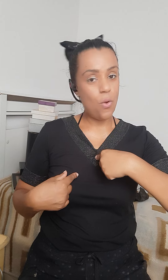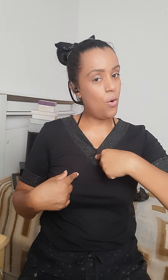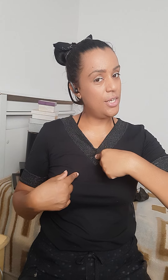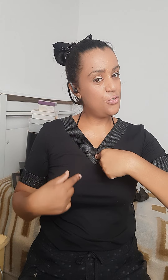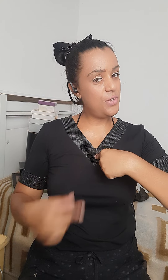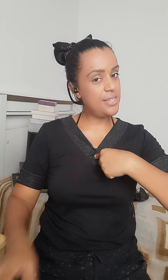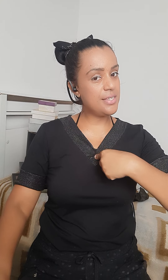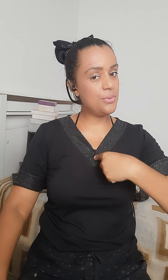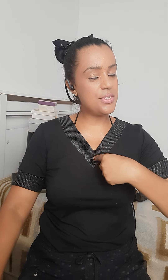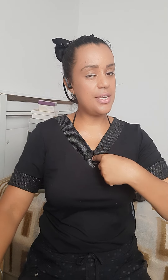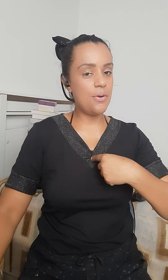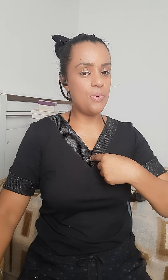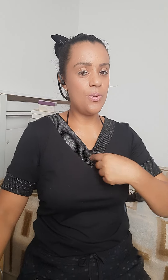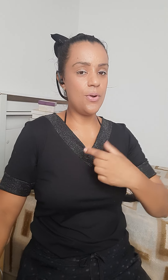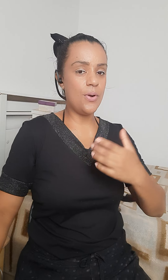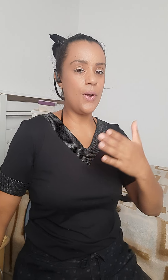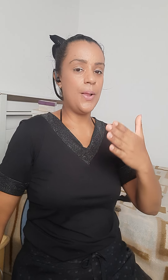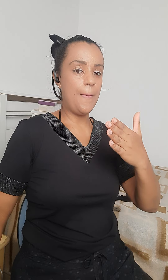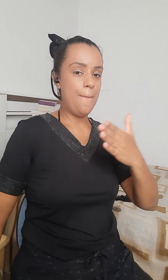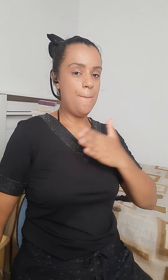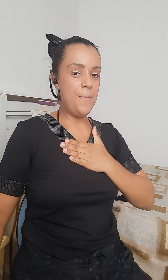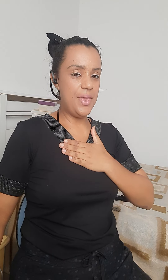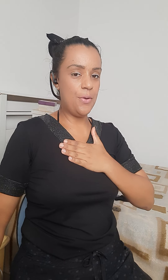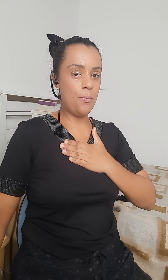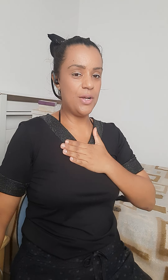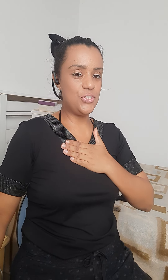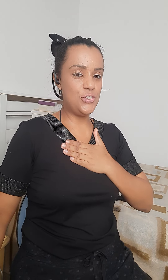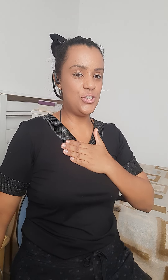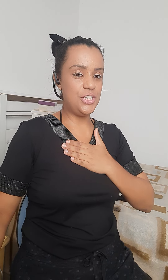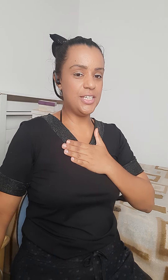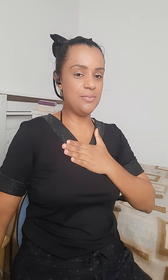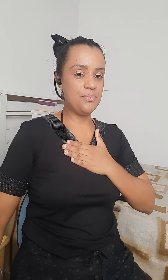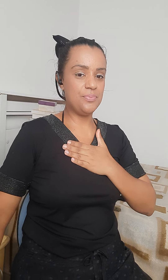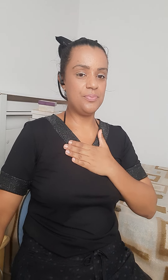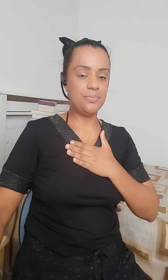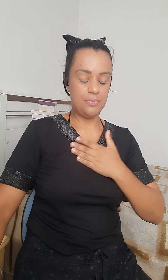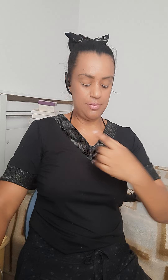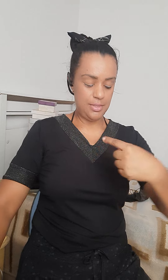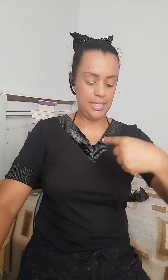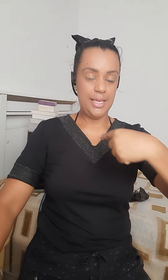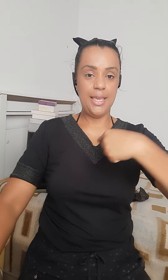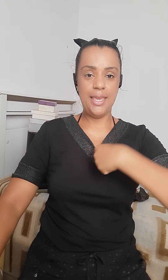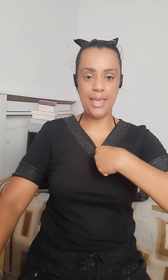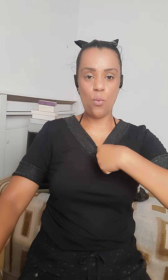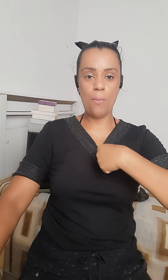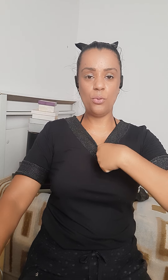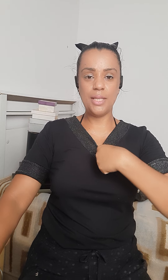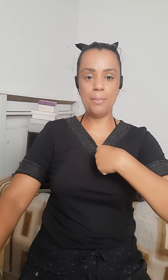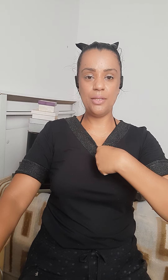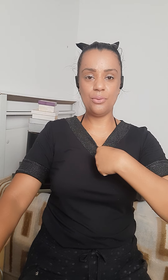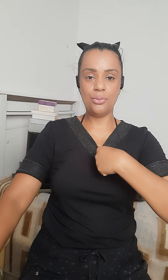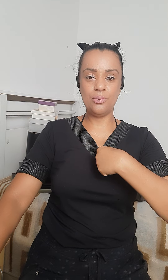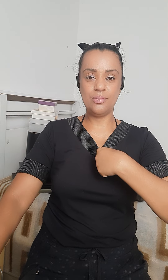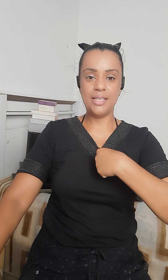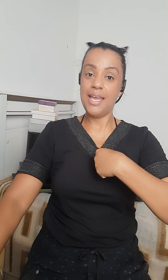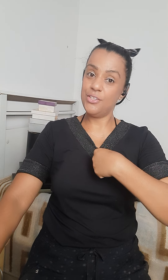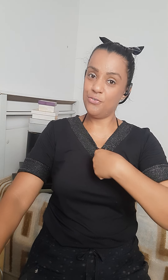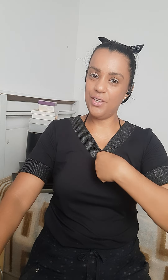Olha a diferença do sinal. Ó, meu, batidinha, eu, apontamento. É